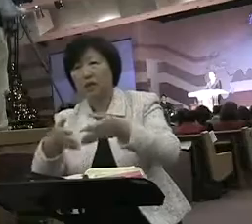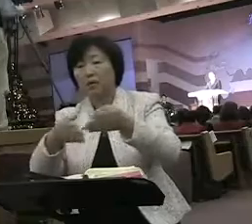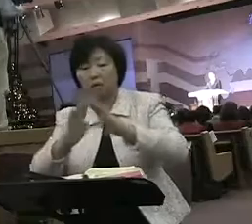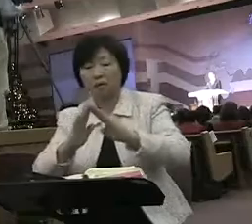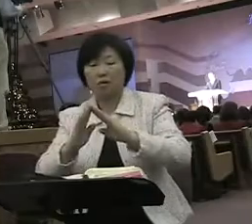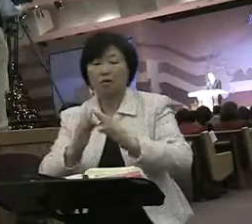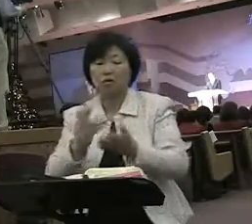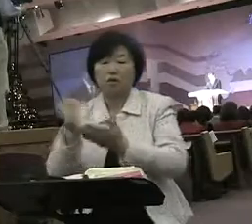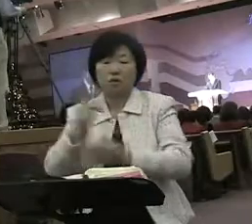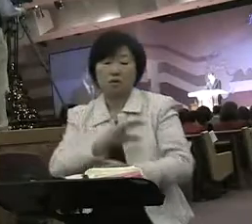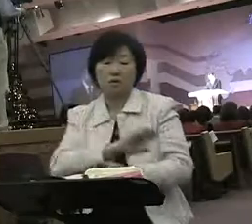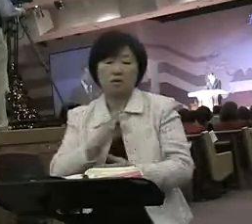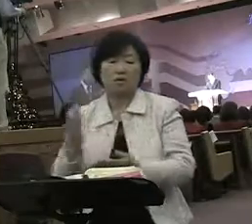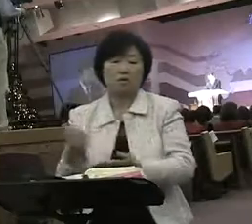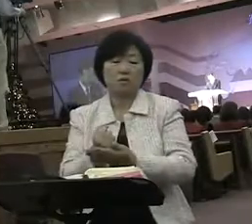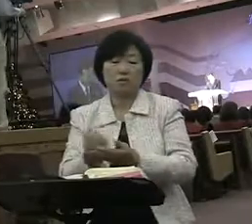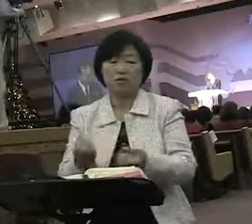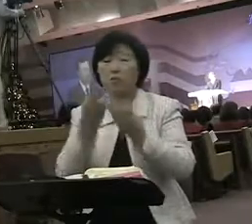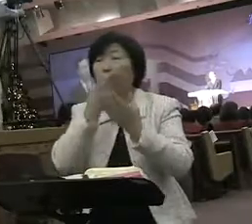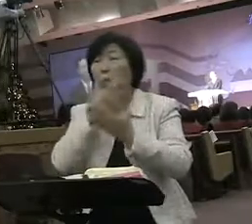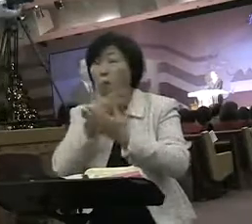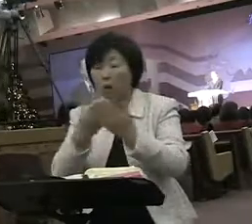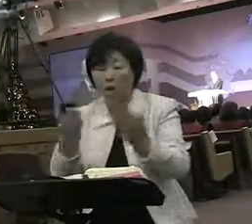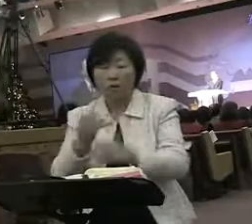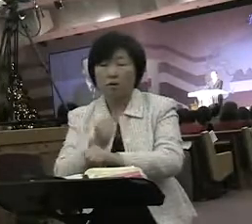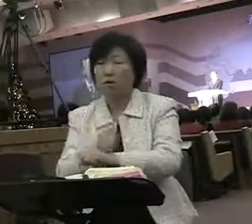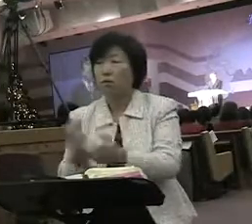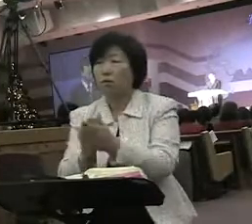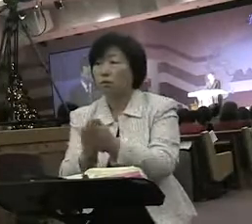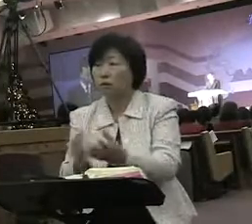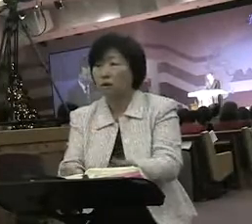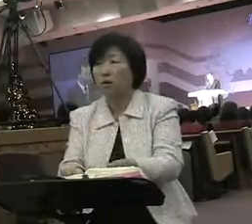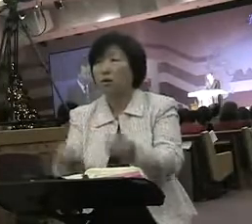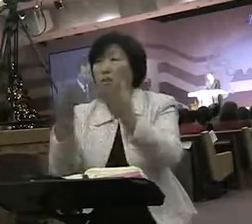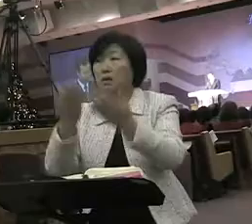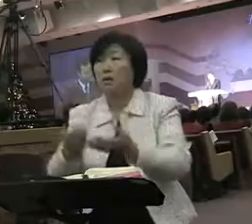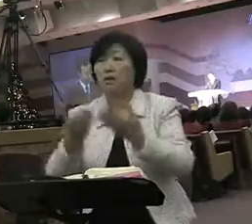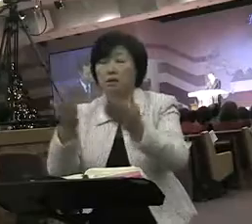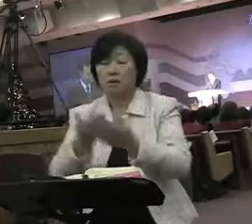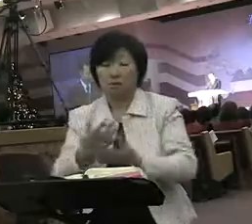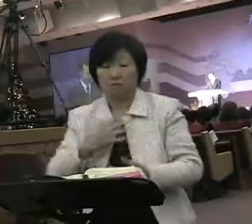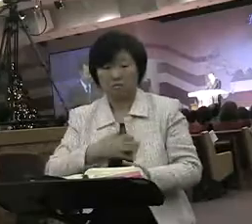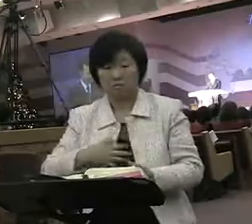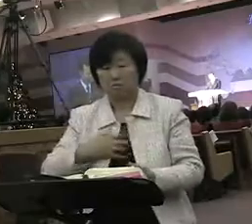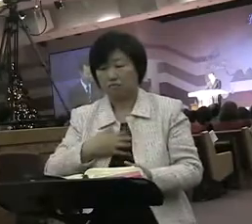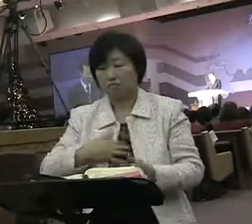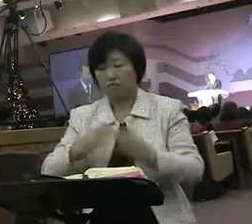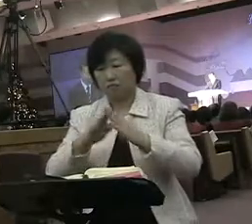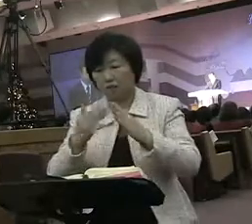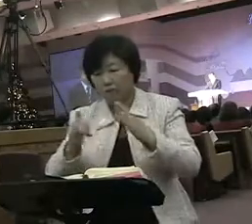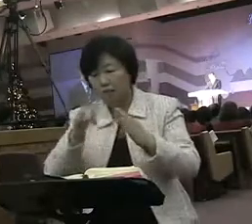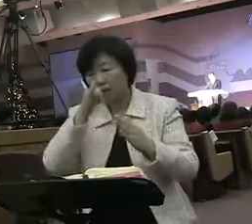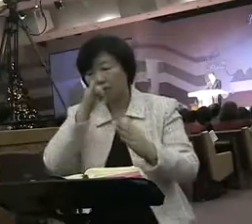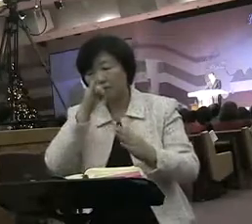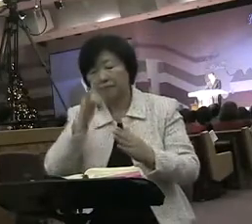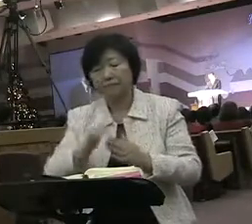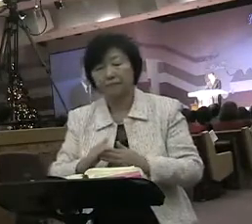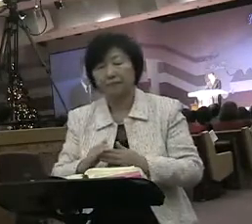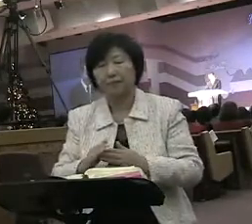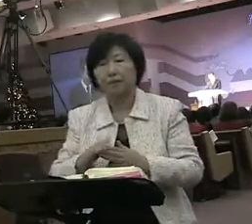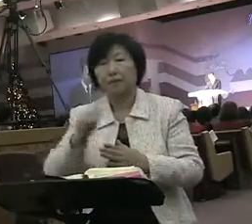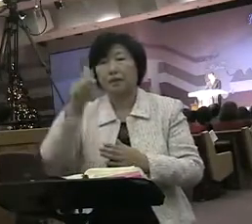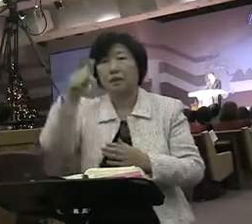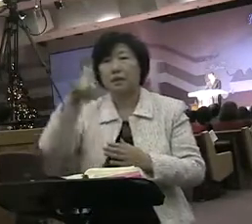이름으로 축복하며 축하를 드립니다. 슬픔을 당한 가족들이 있습니다. 가정들이 있어요.